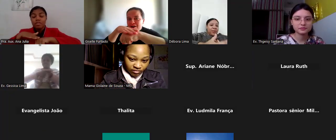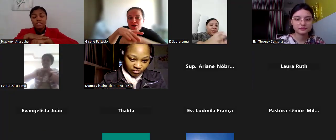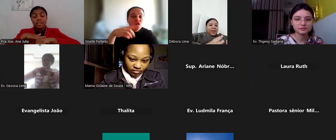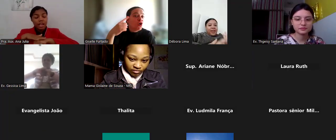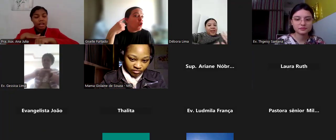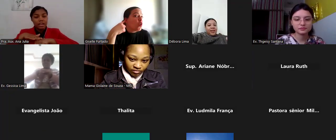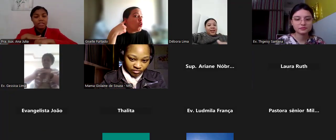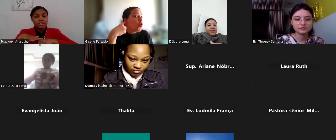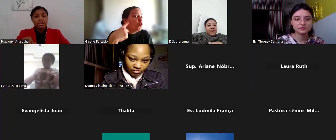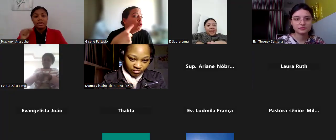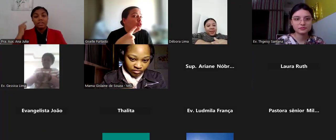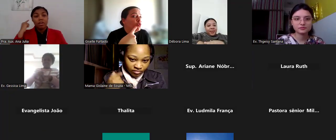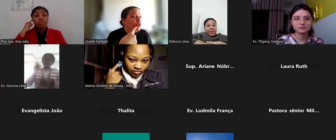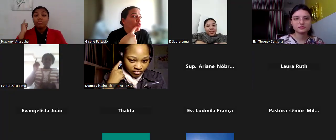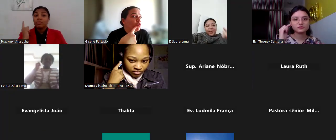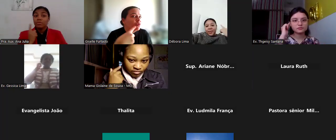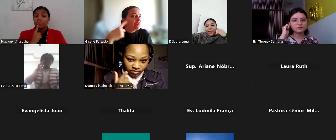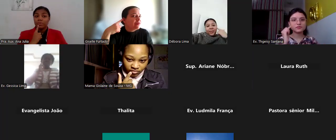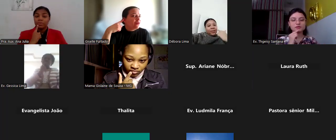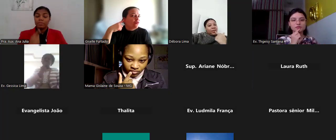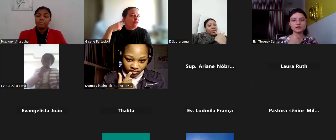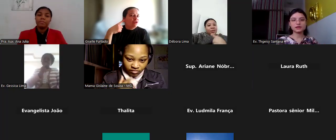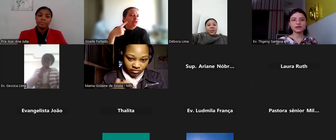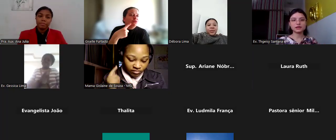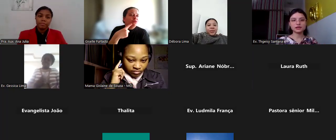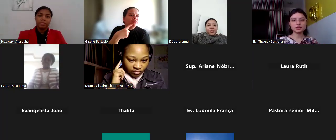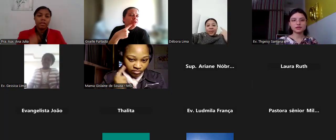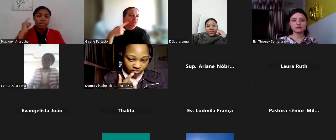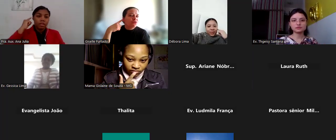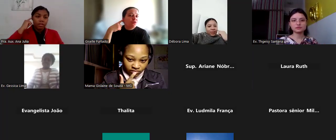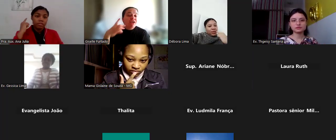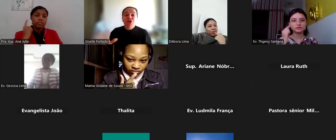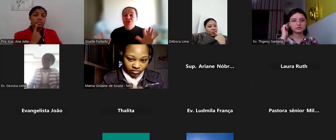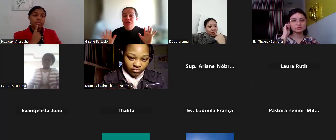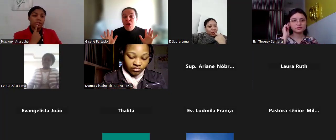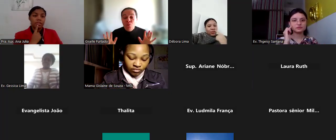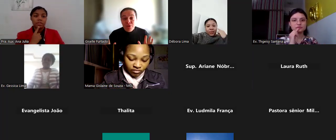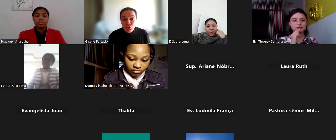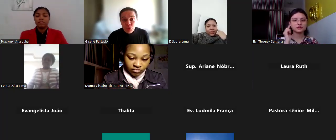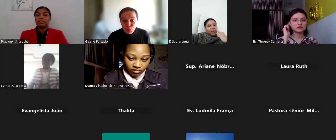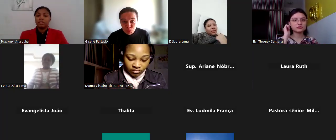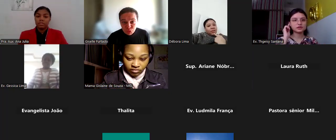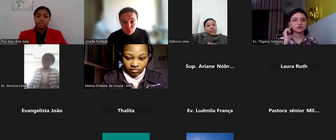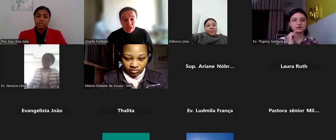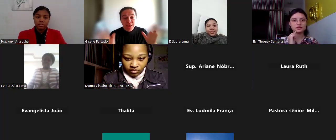conversar com o surdo, ouvido, queixo. Gente, não é surdo-mudo, não